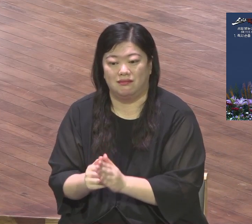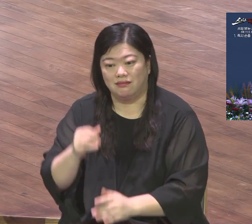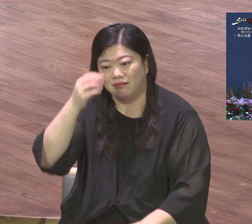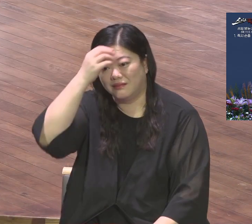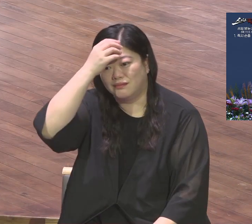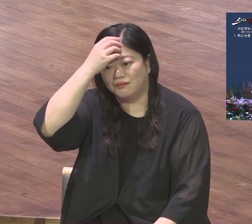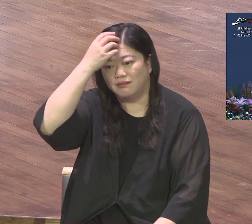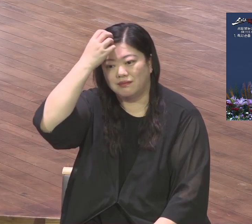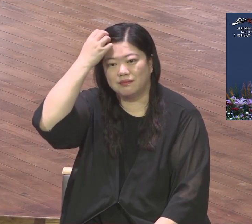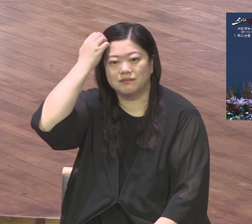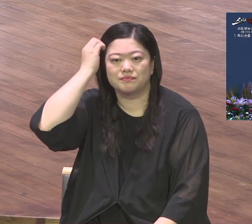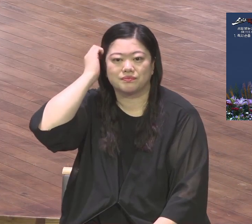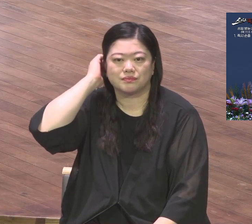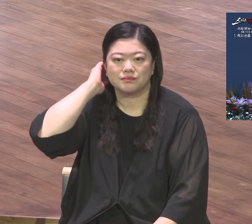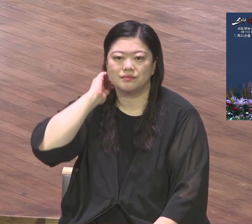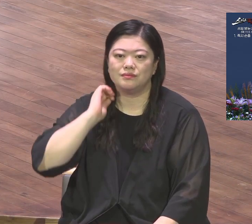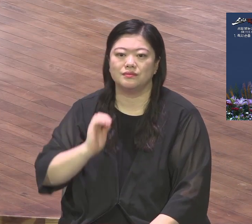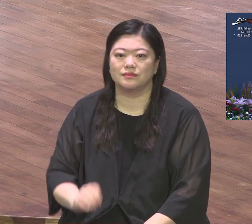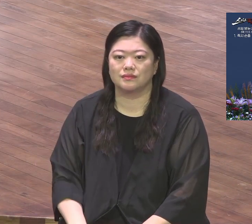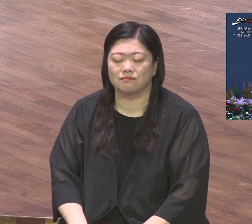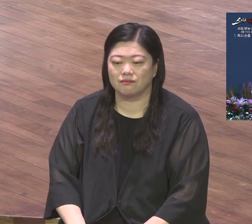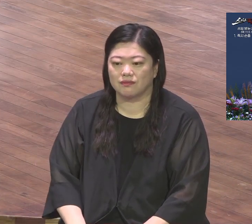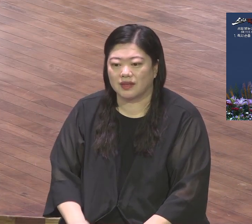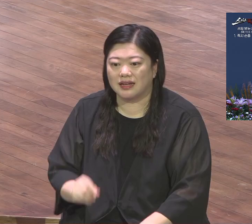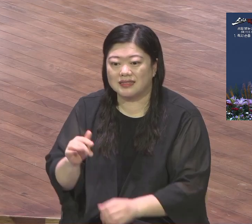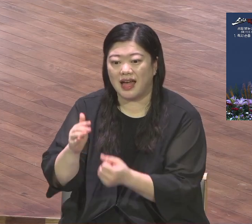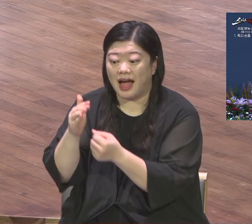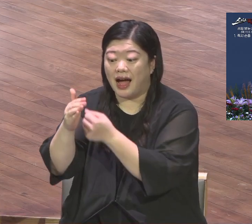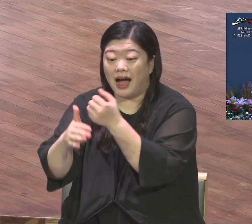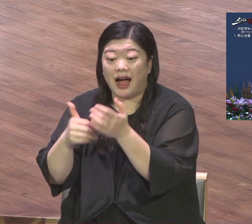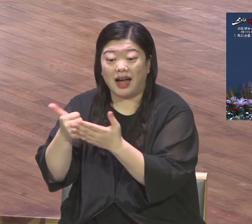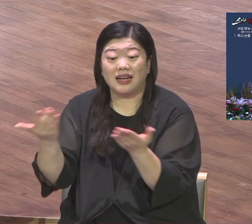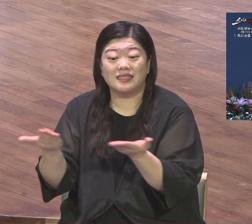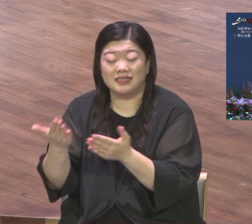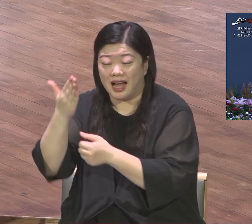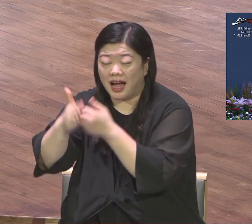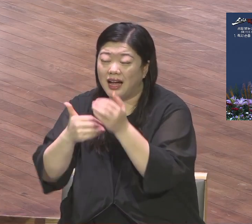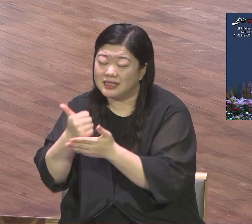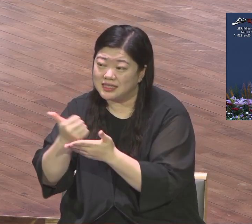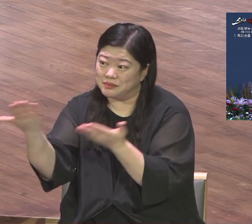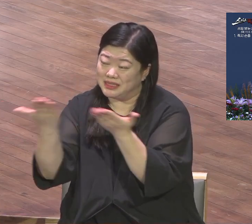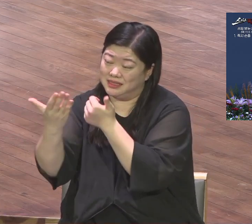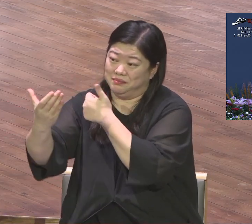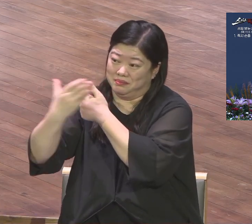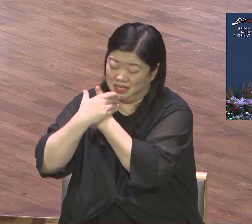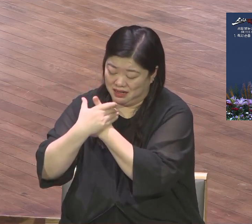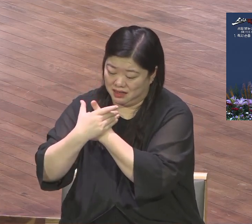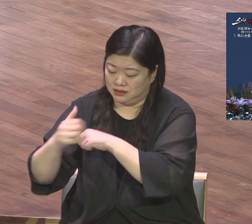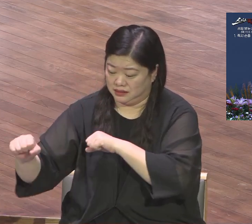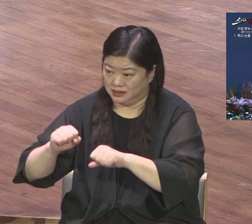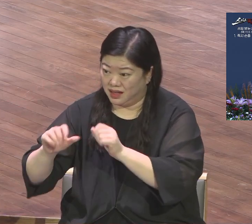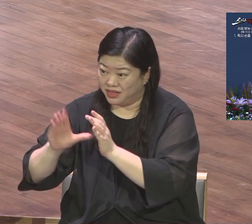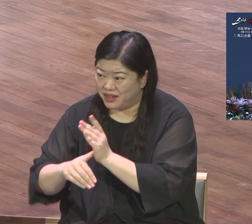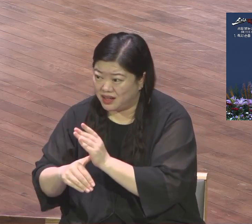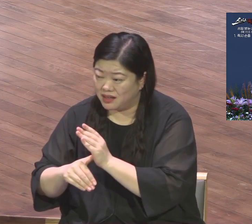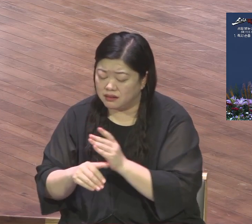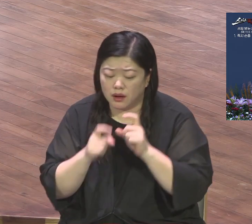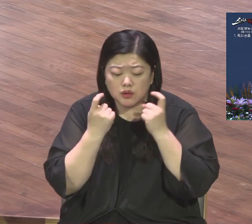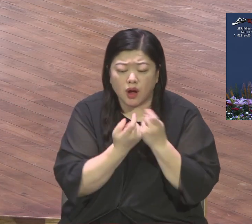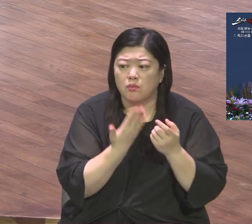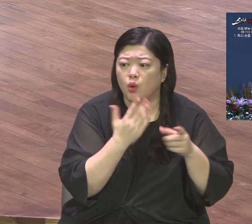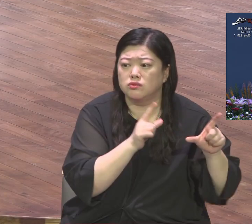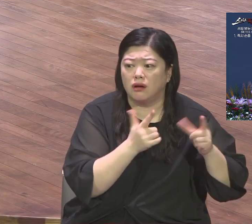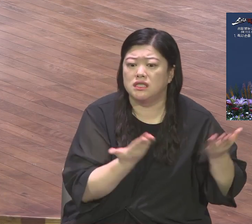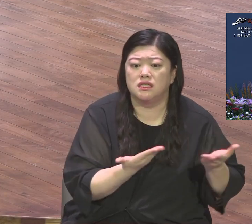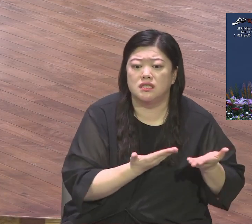보니까 막 시간이 없는데 시간 내야 되고 물질 없는데 물질 세야 되고 그렇게 감당 못할 일이 생길 때 우리